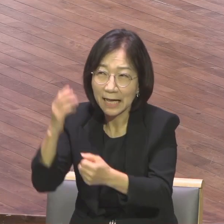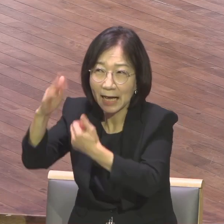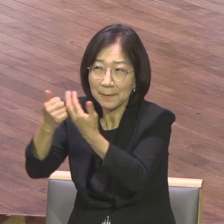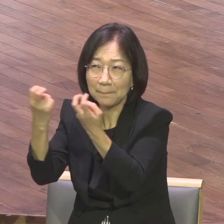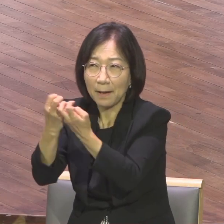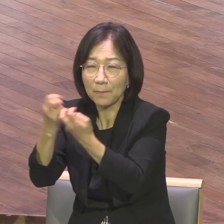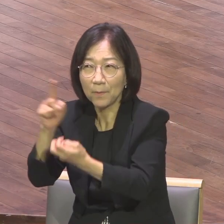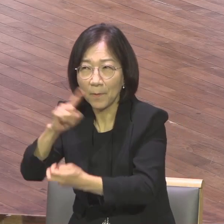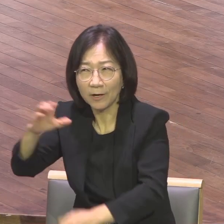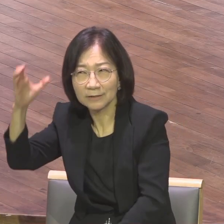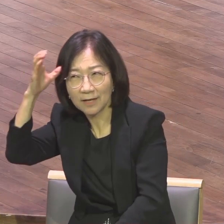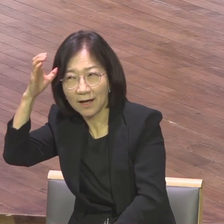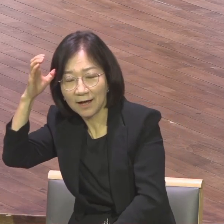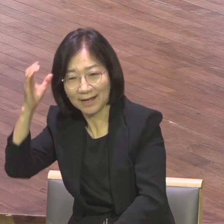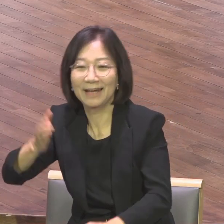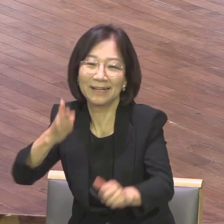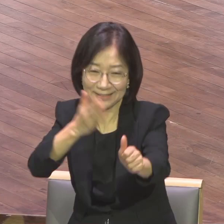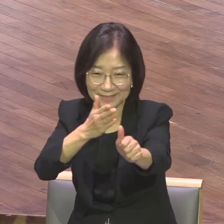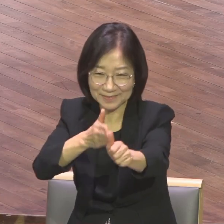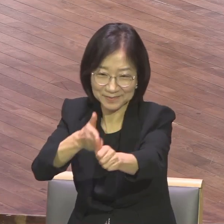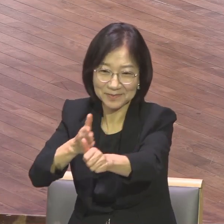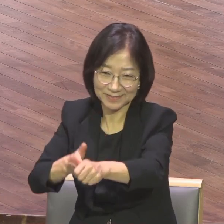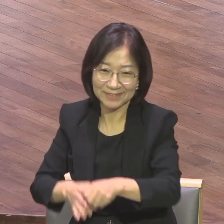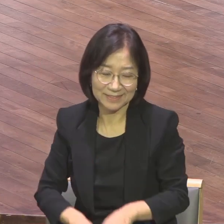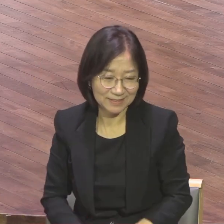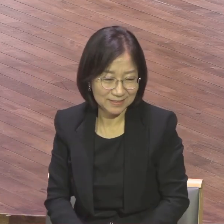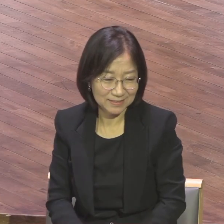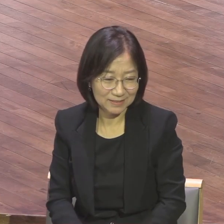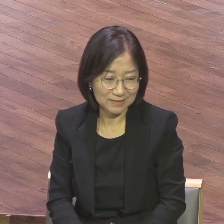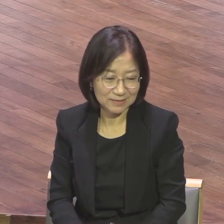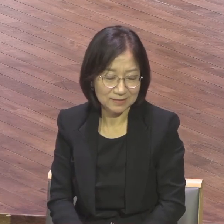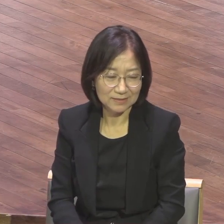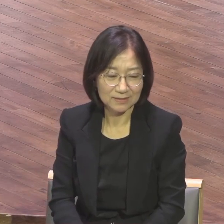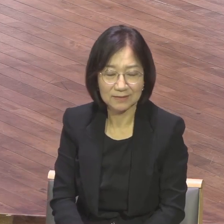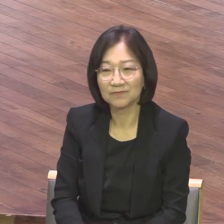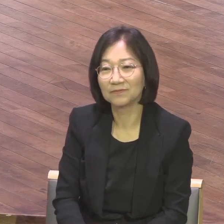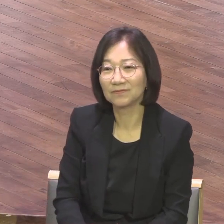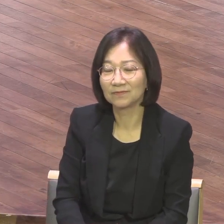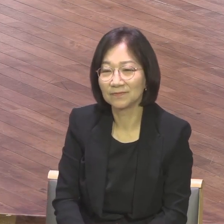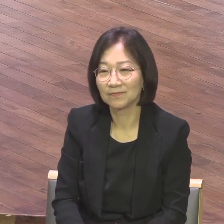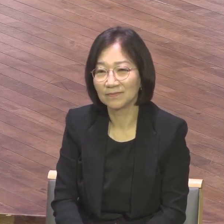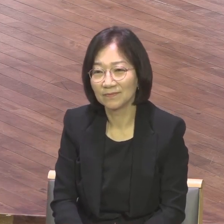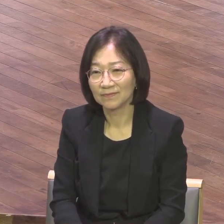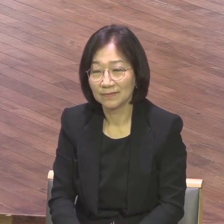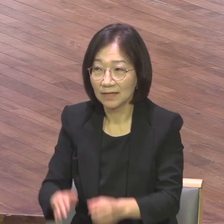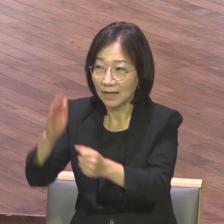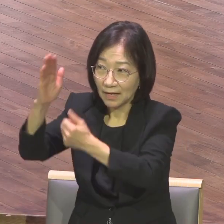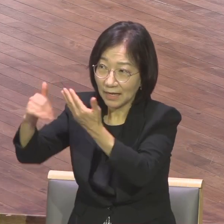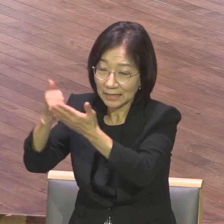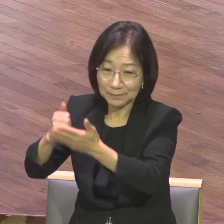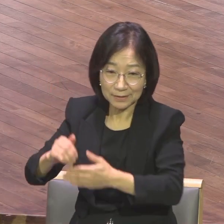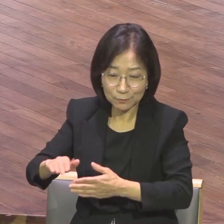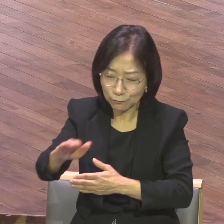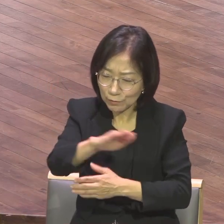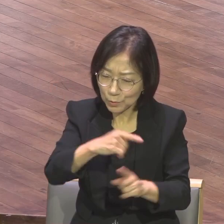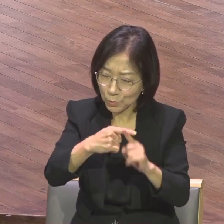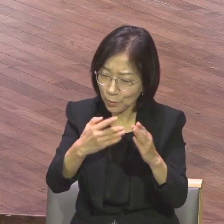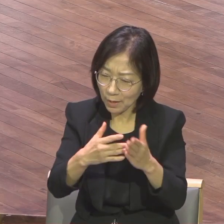그런 신앙 되기 바랍니다. 기대가 되지요. 하나님 어떻게 교회를 인도해 주실까?